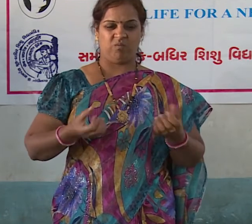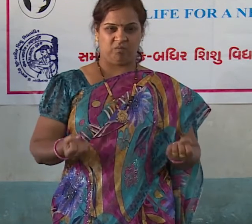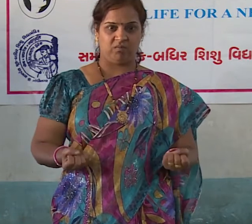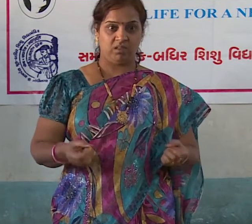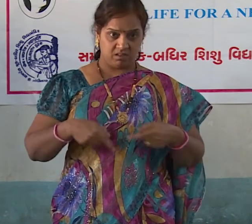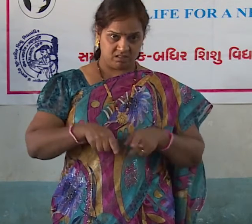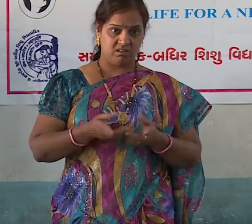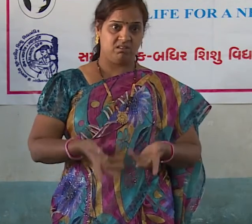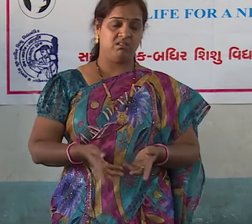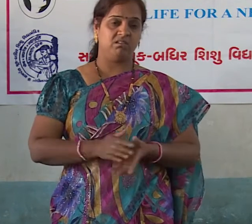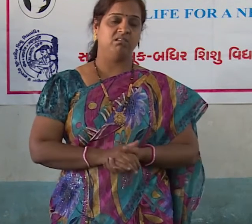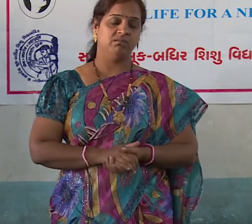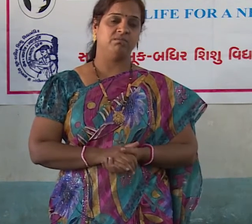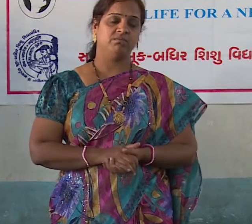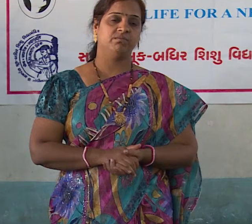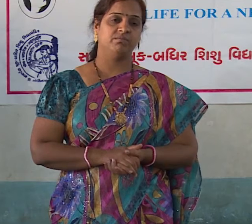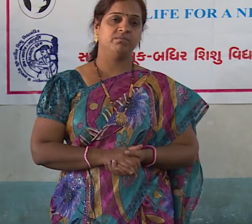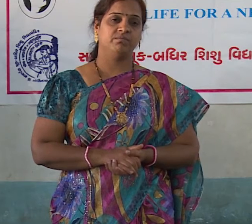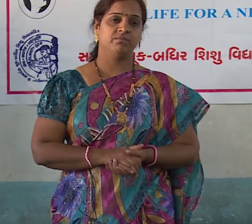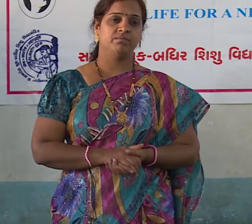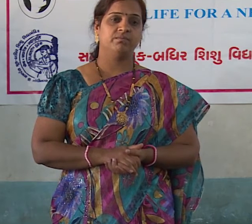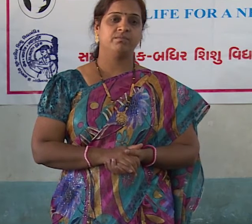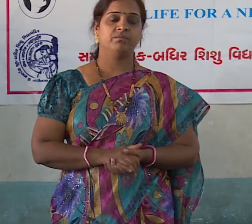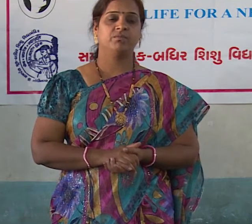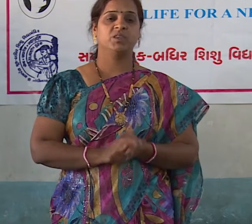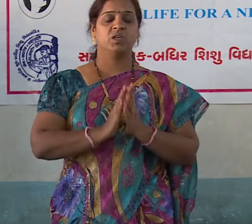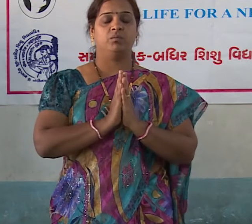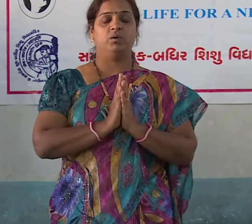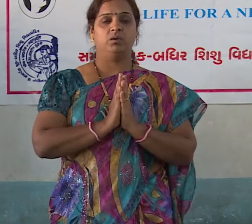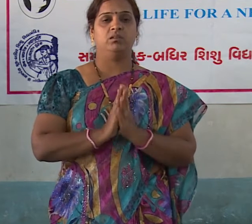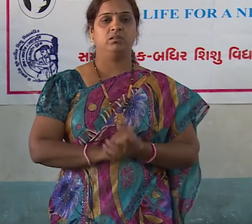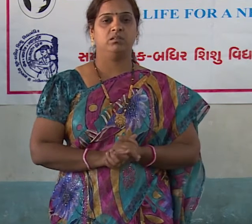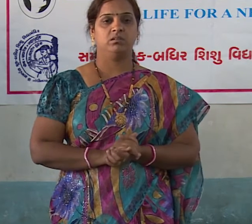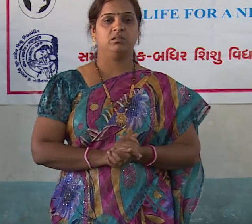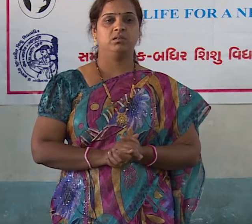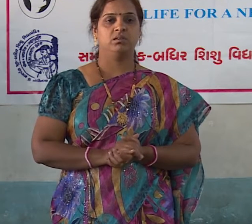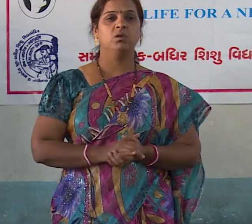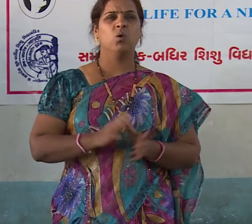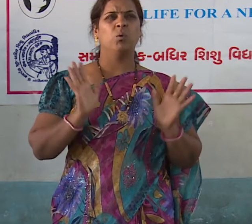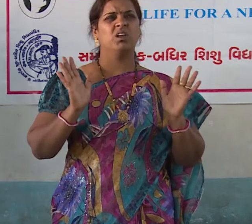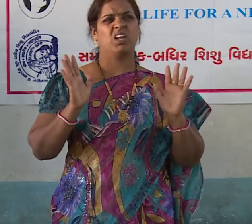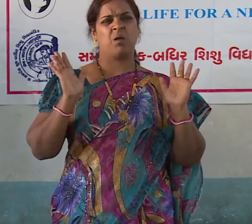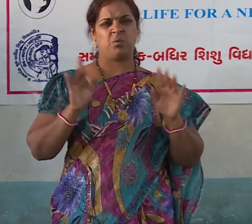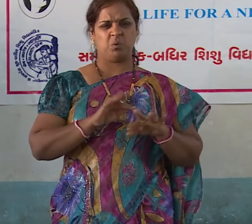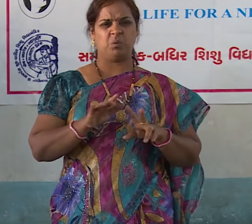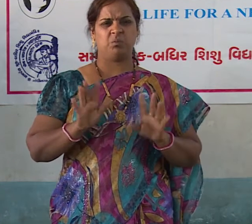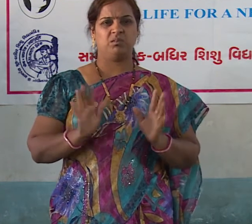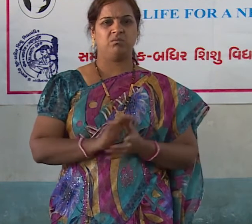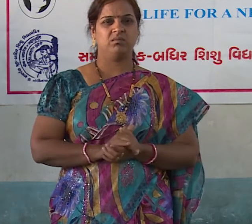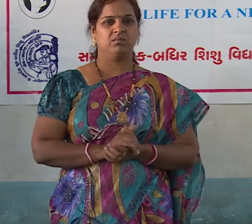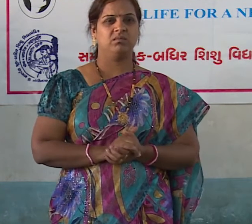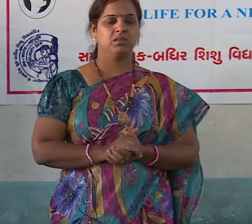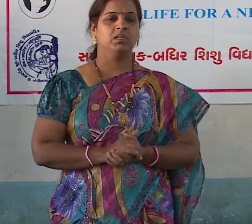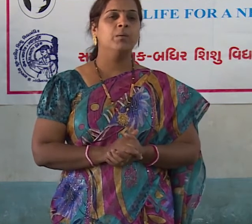अब वो योगी जो है जिसने सर्व संबंध जोड़ लिए भगवान से, वो भी ऑफिस में जाता है। ऑफिस में जाते ही उसको भगवान की